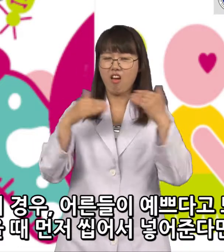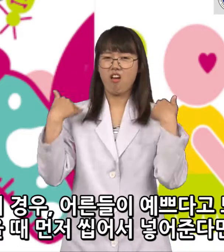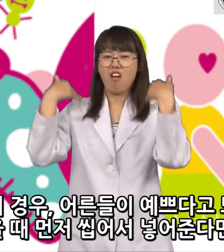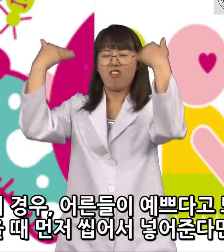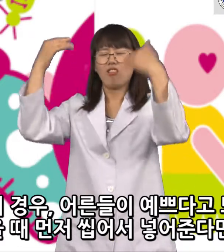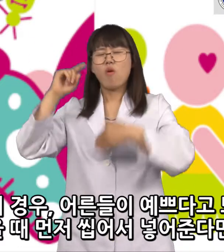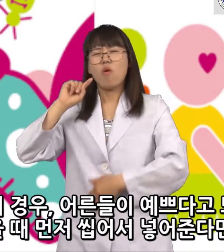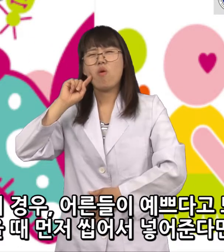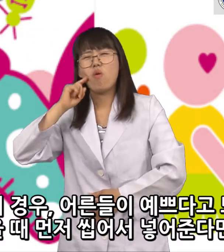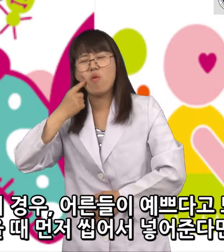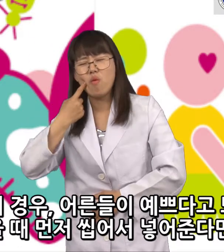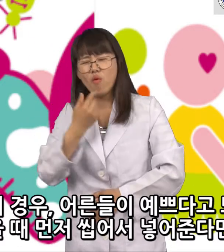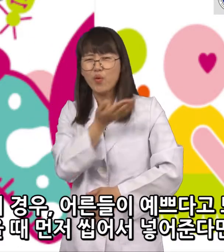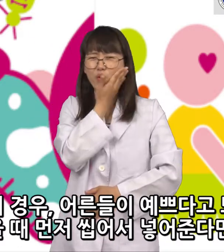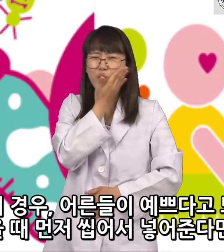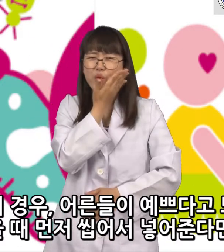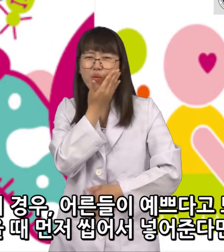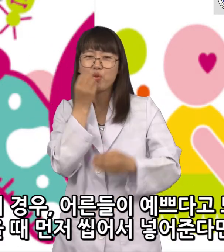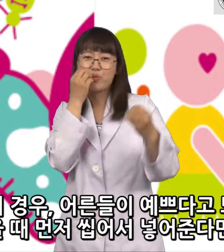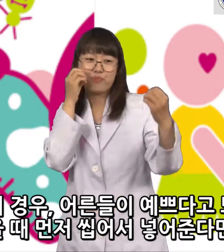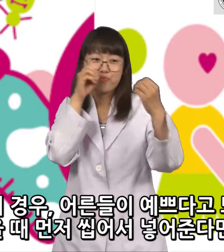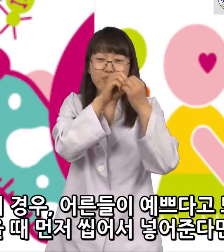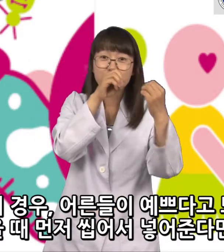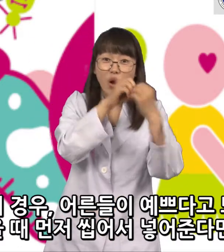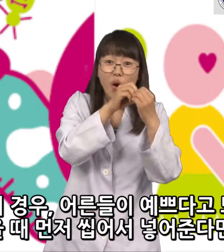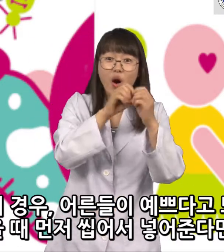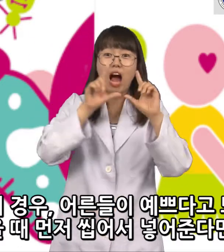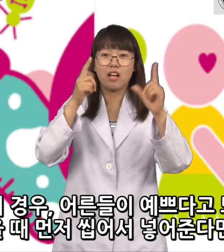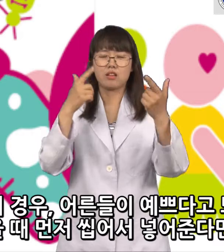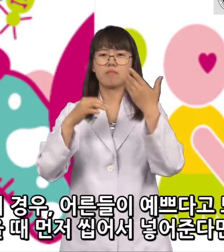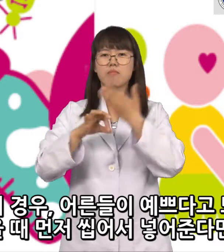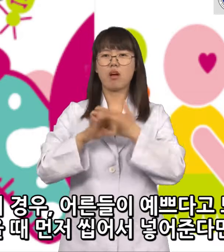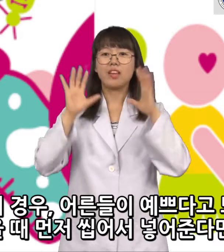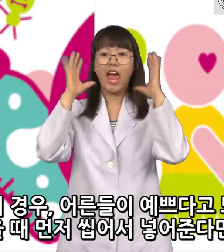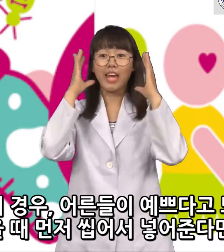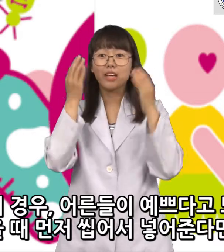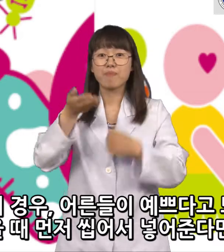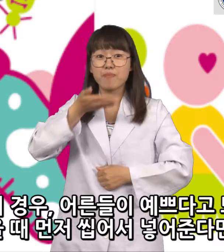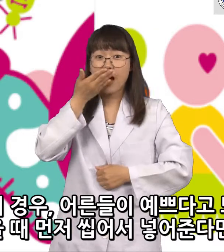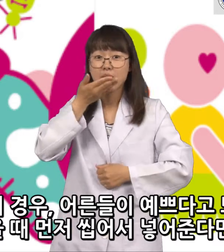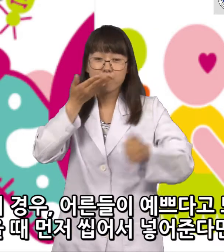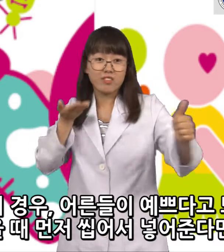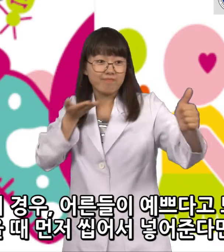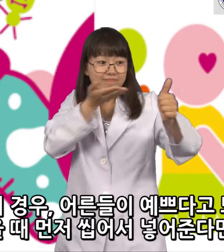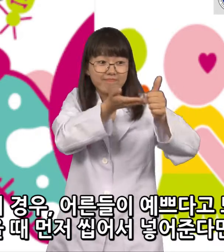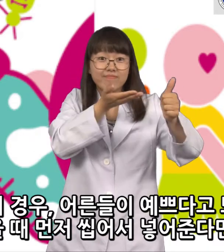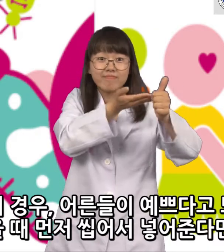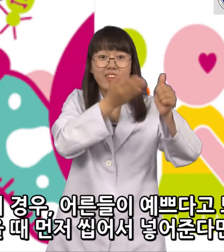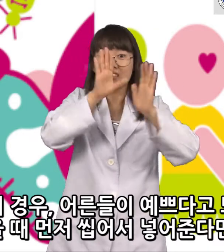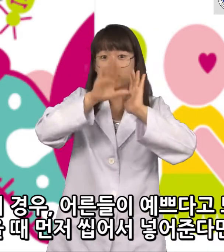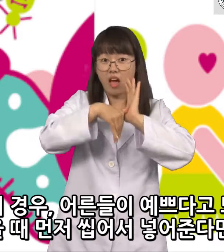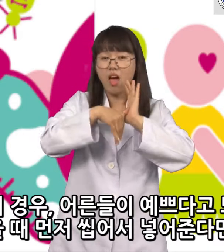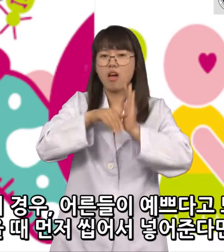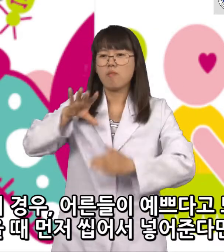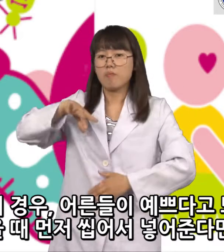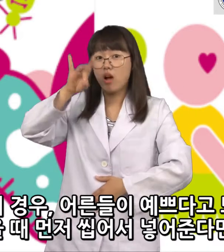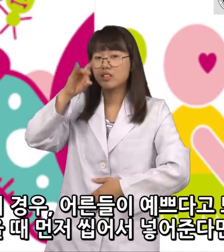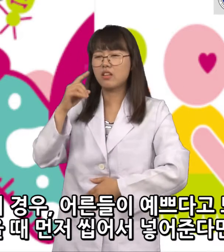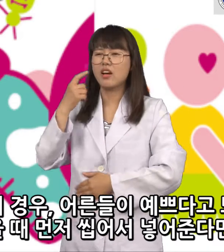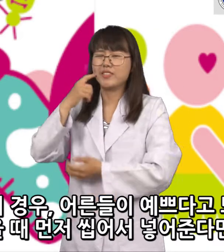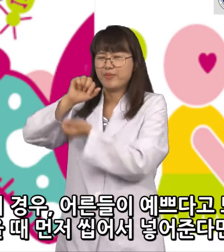어른들이 예쁘다고 뽀뽀를 하거나 이유식을 먹일 때 먼저